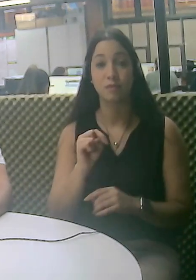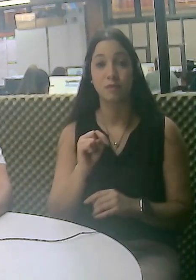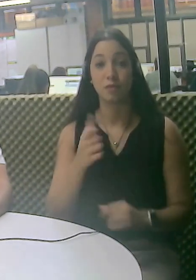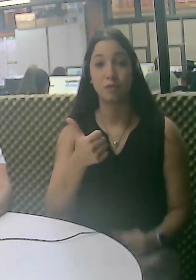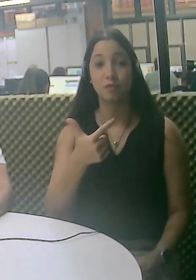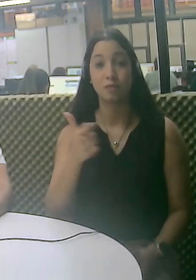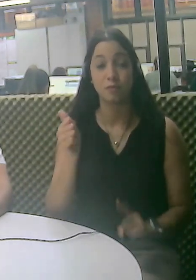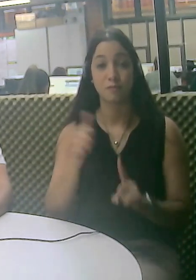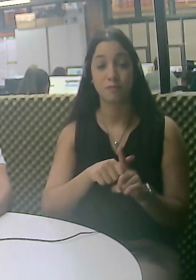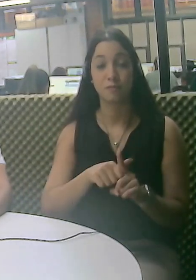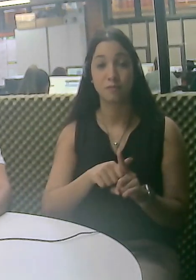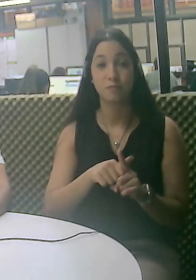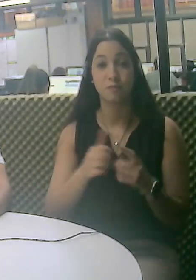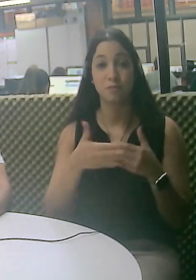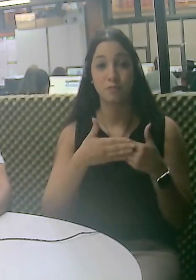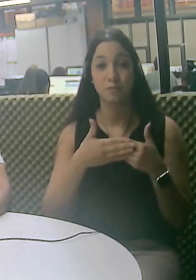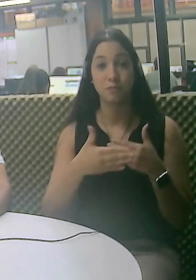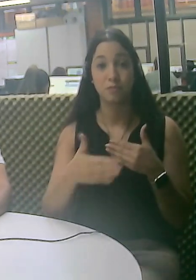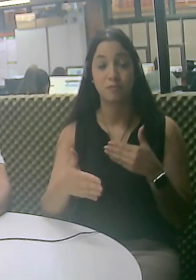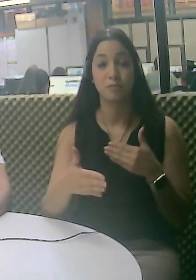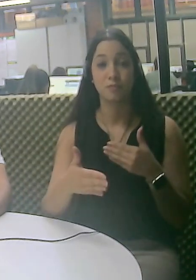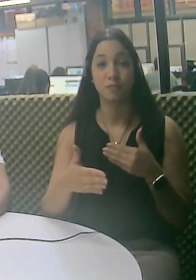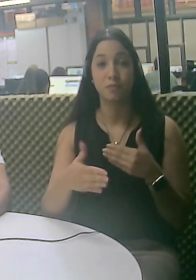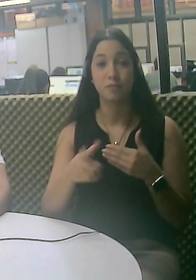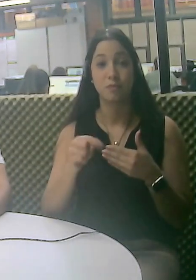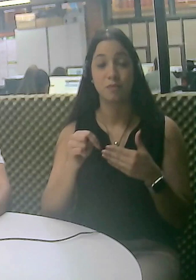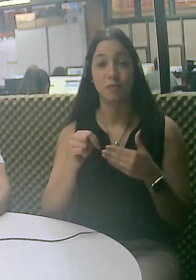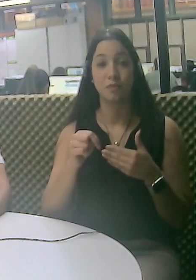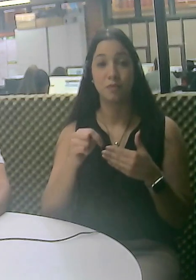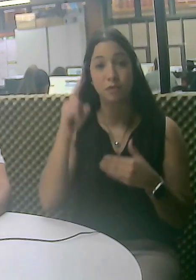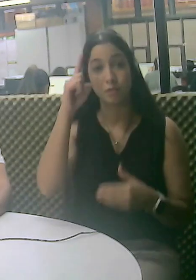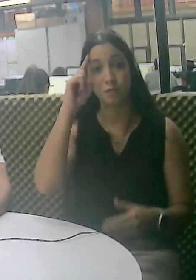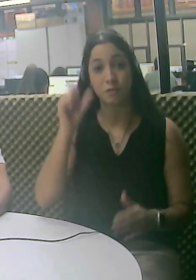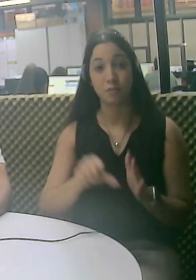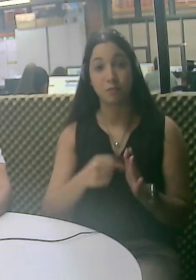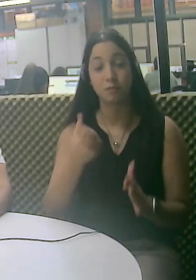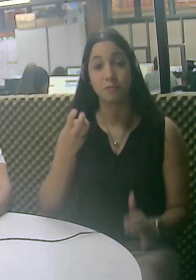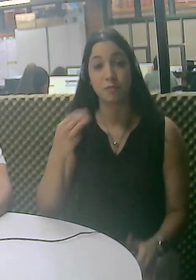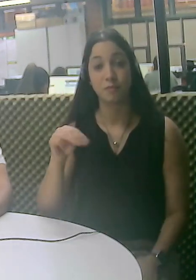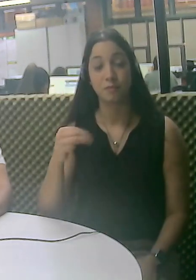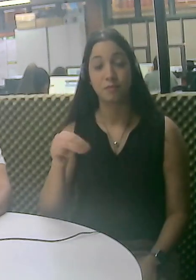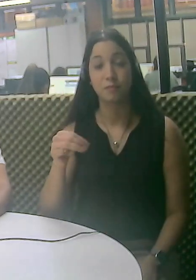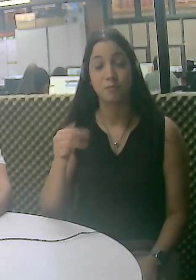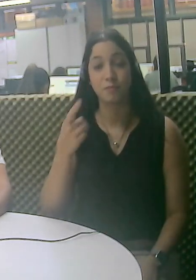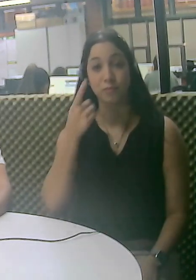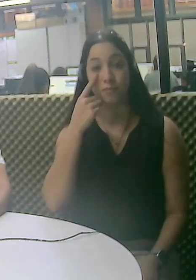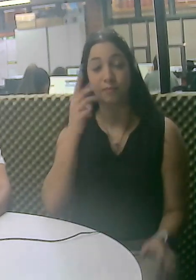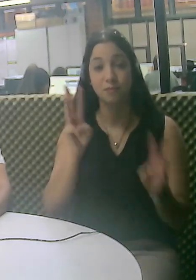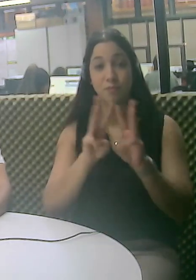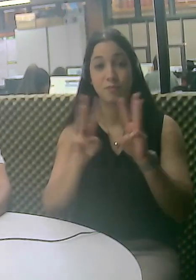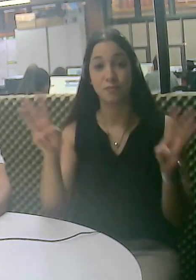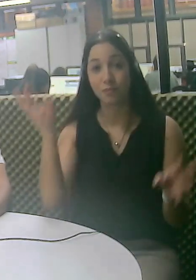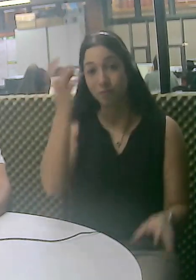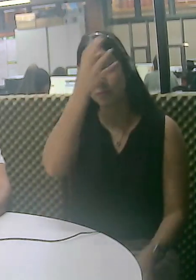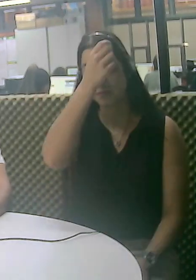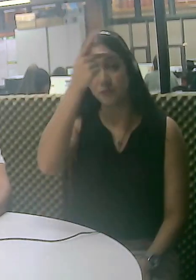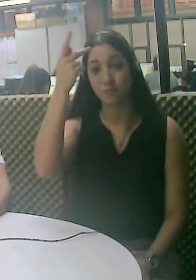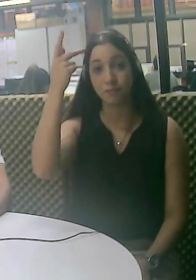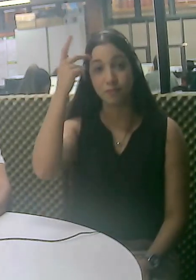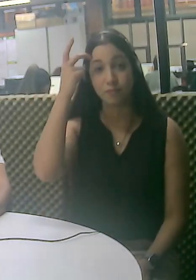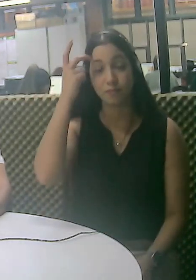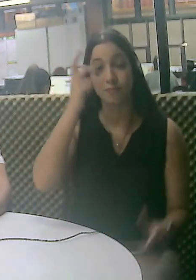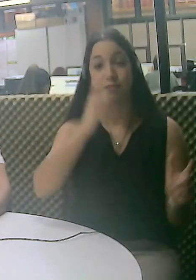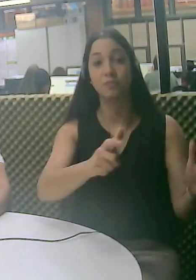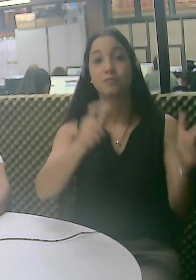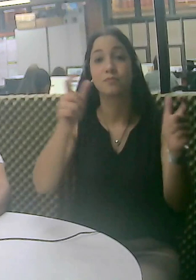de 12 meses, a partir do início, previsto para o próximo dia 1º de março. Confira no portal da Prefeitura todos os